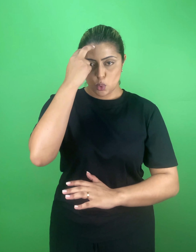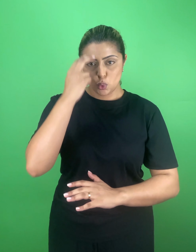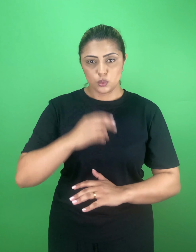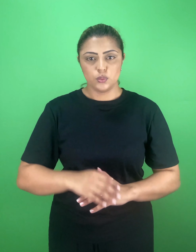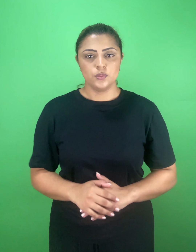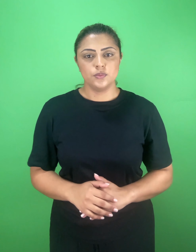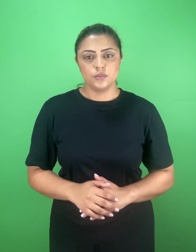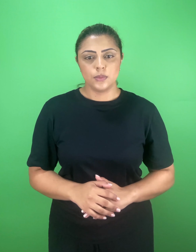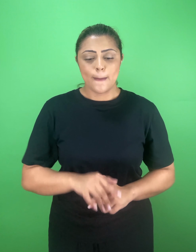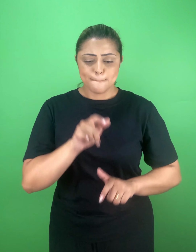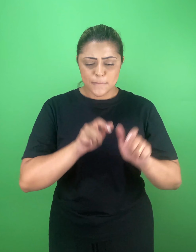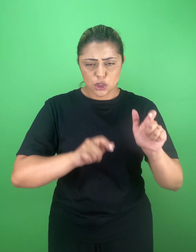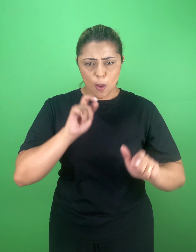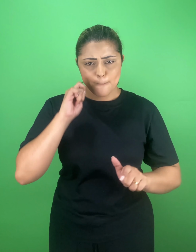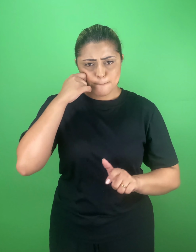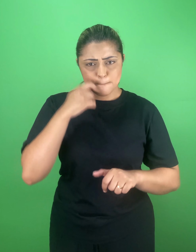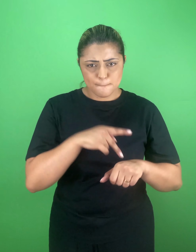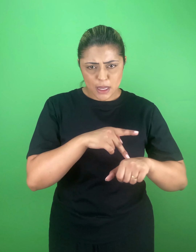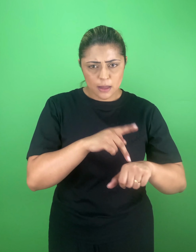30%